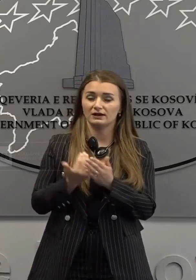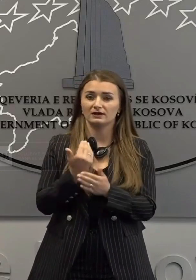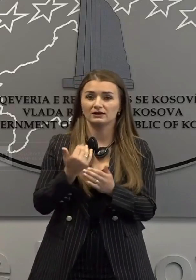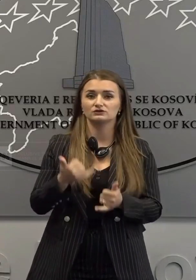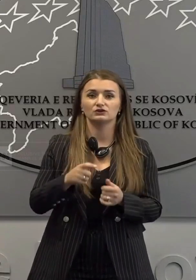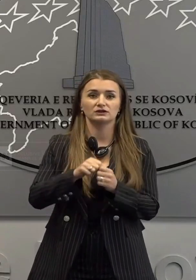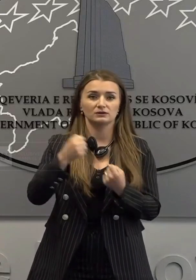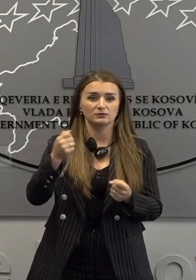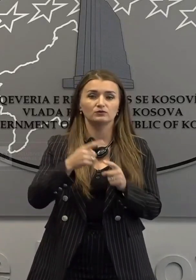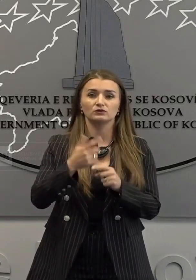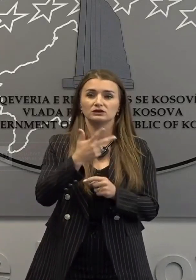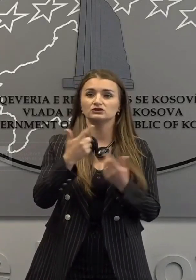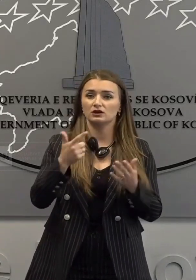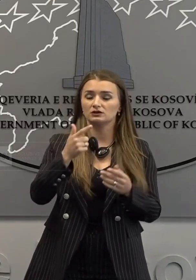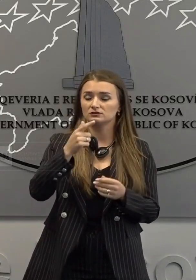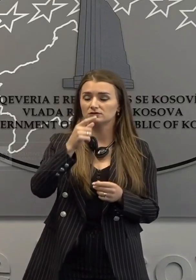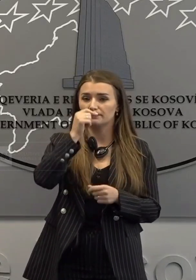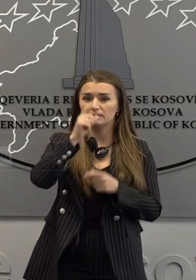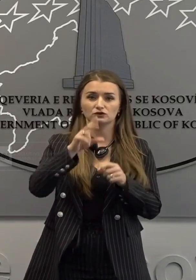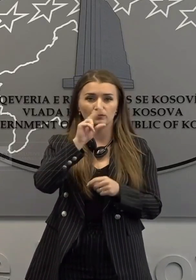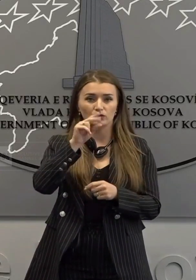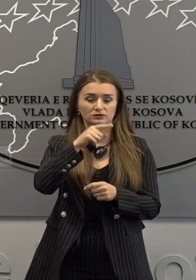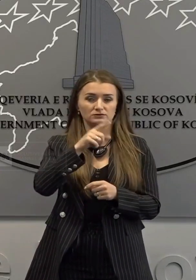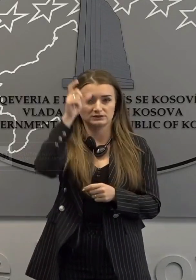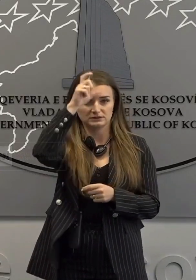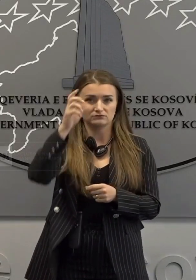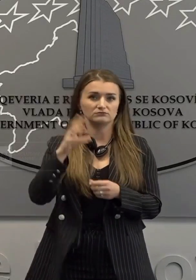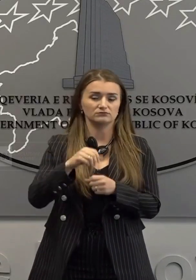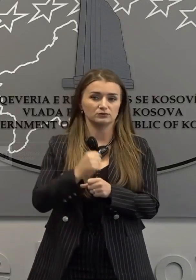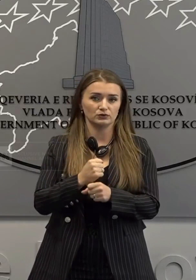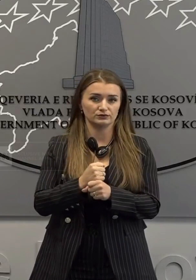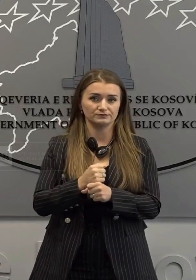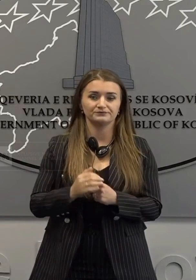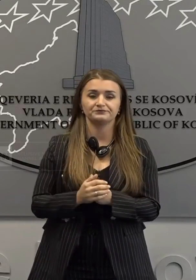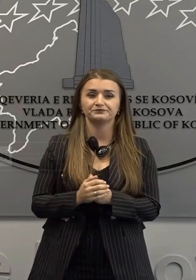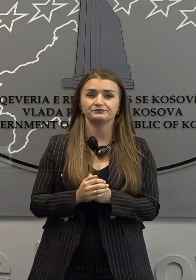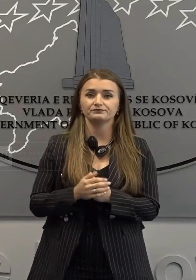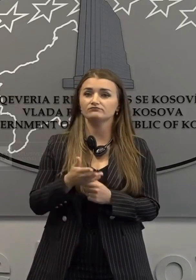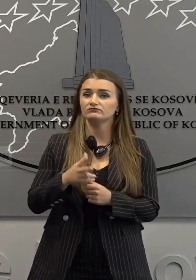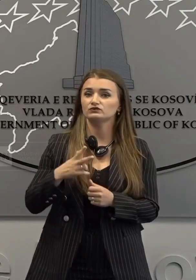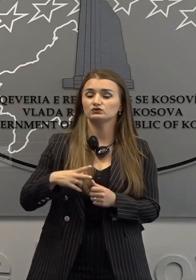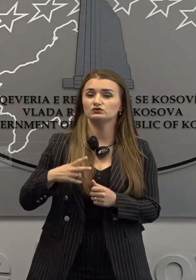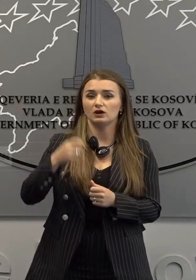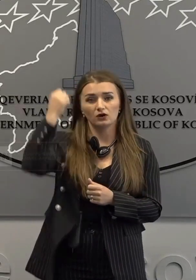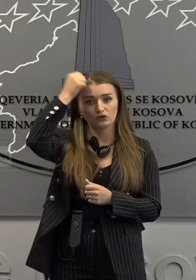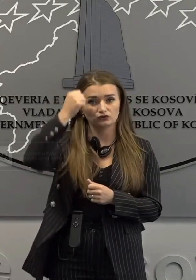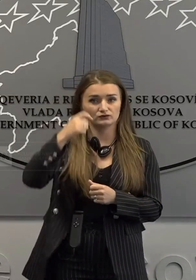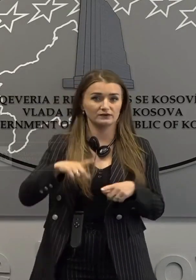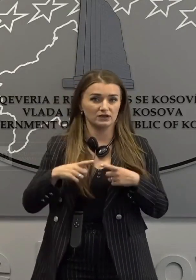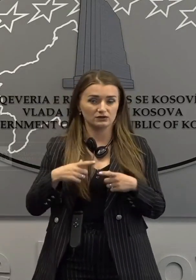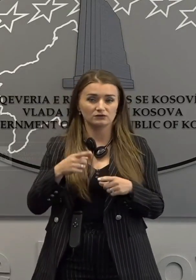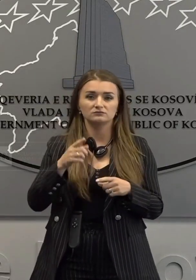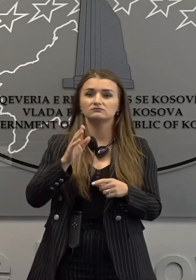37 policë nga komuniteti sërbë. Qytetarët e Kosovës nga komuniteti sërb që duan të jetojnë më